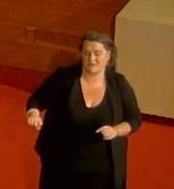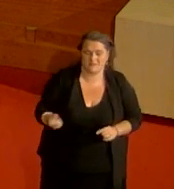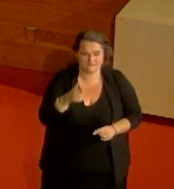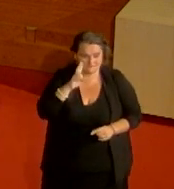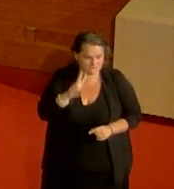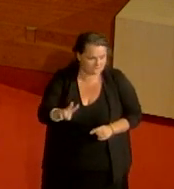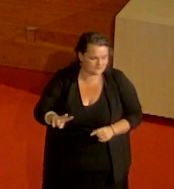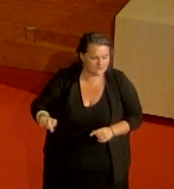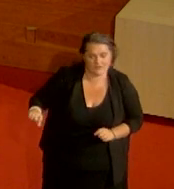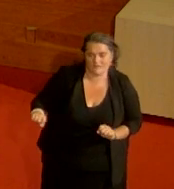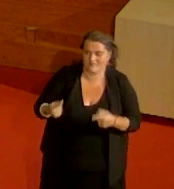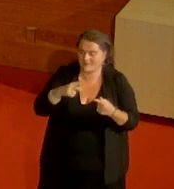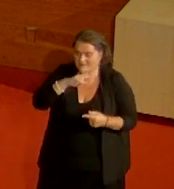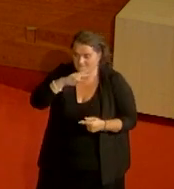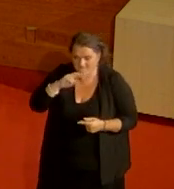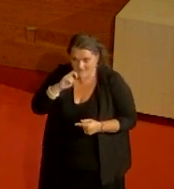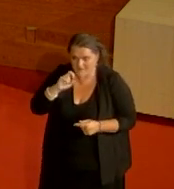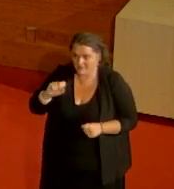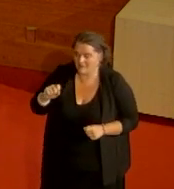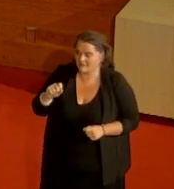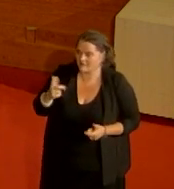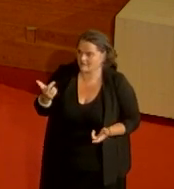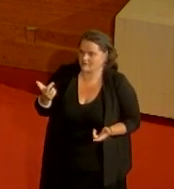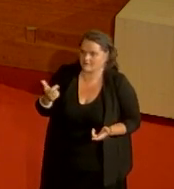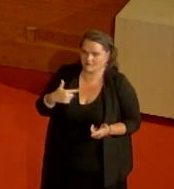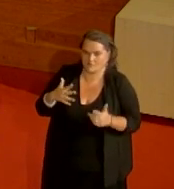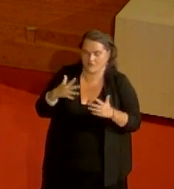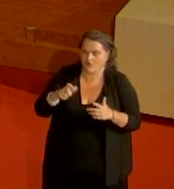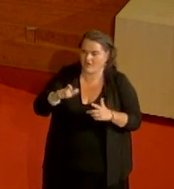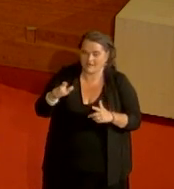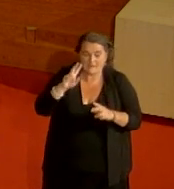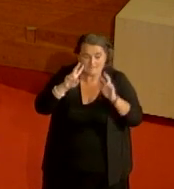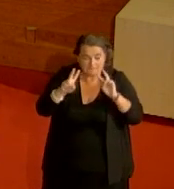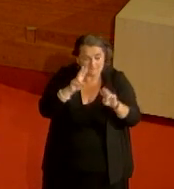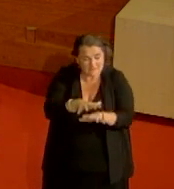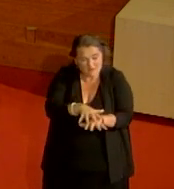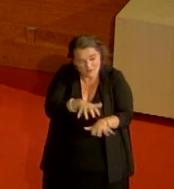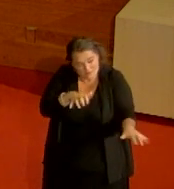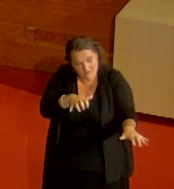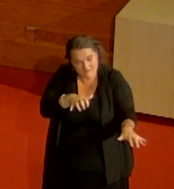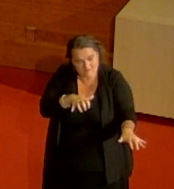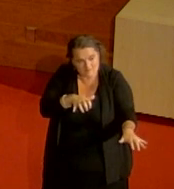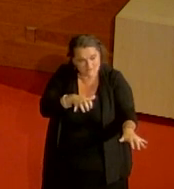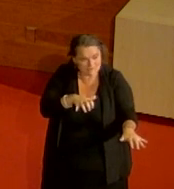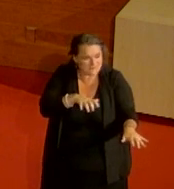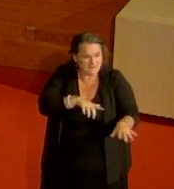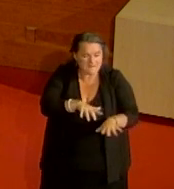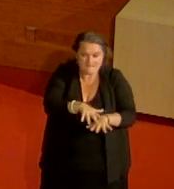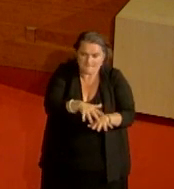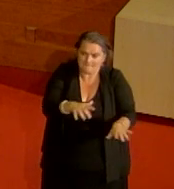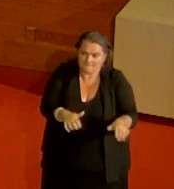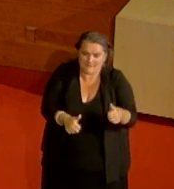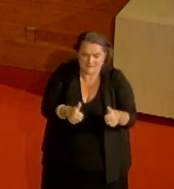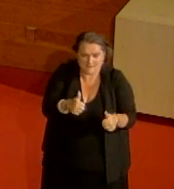más valioso hemos igualado la audiencia a lo más valioso como si acumular muchos ojos fuera lo más importante